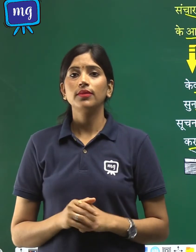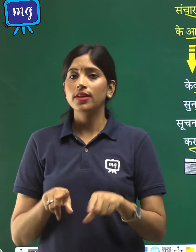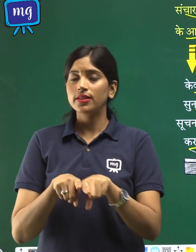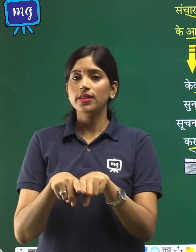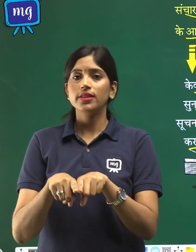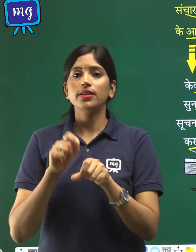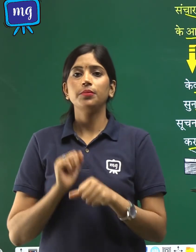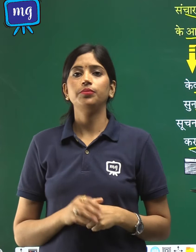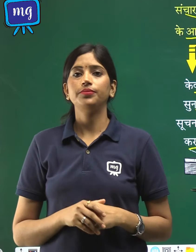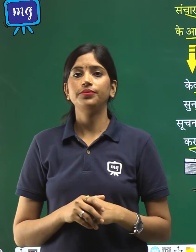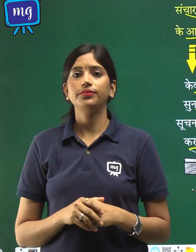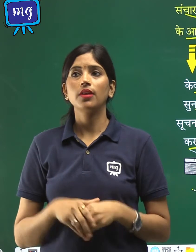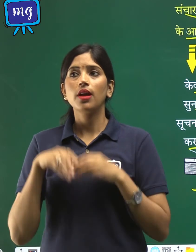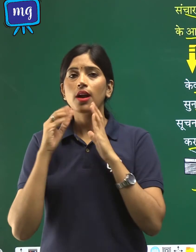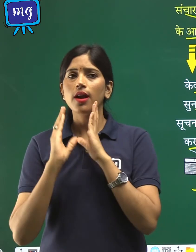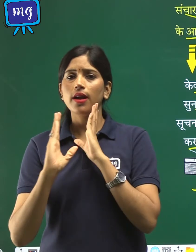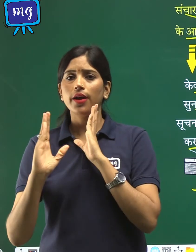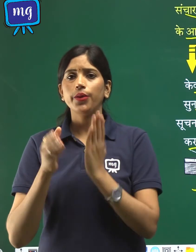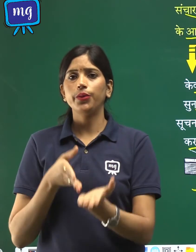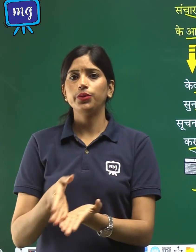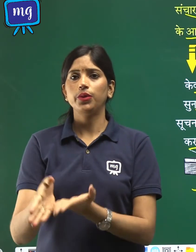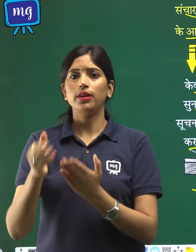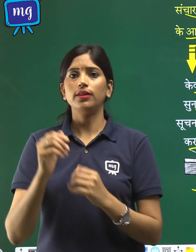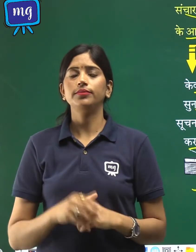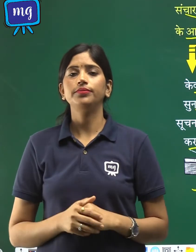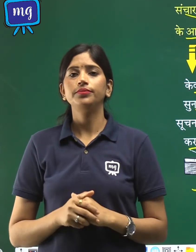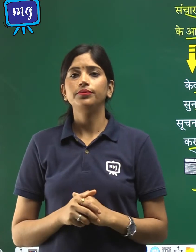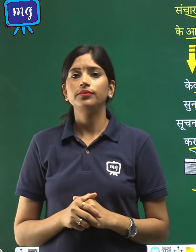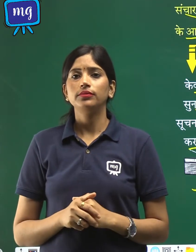जैसे रेडियो द्वारा